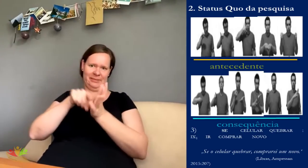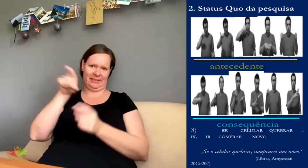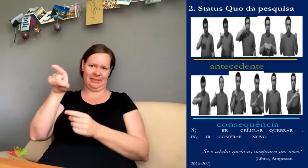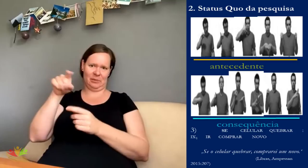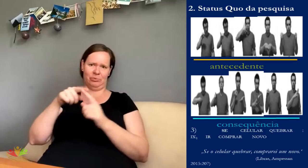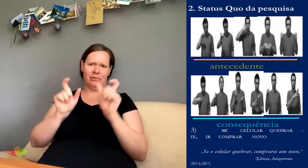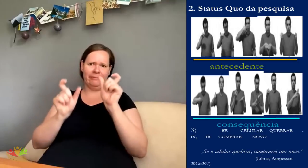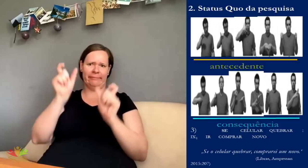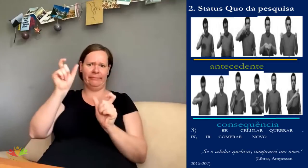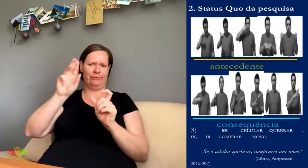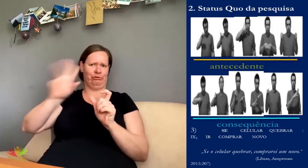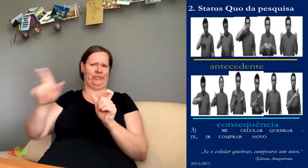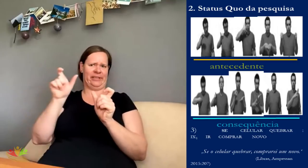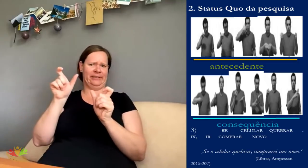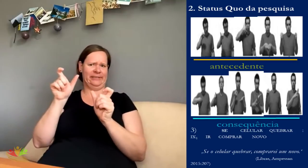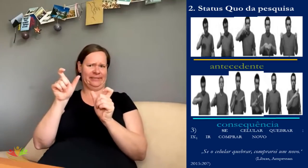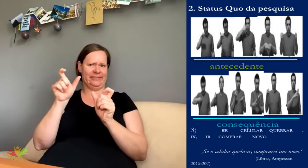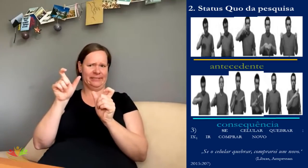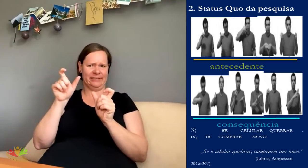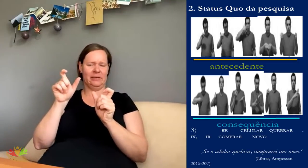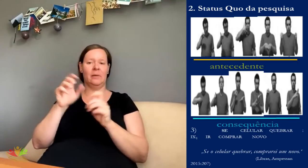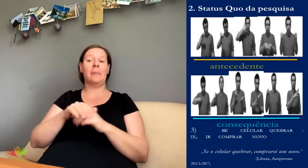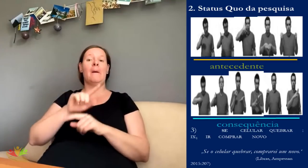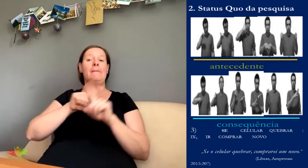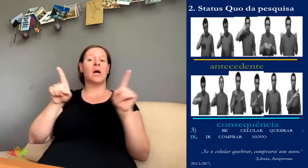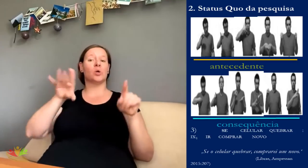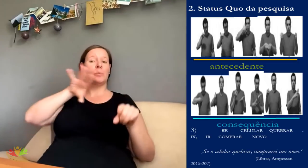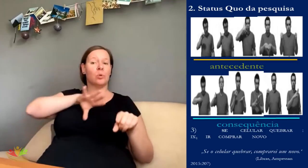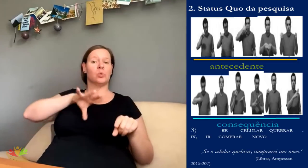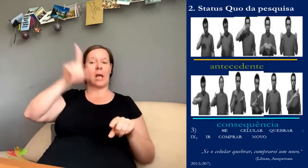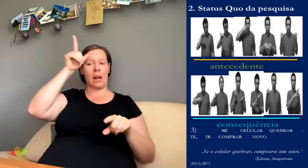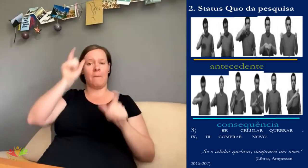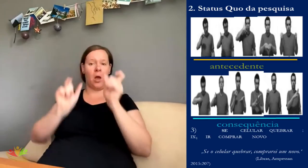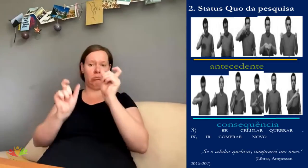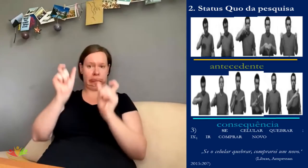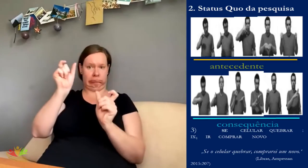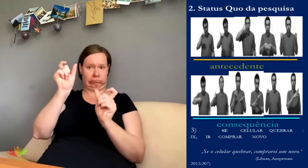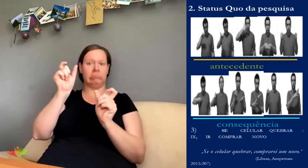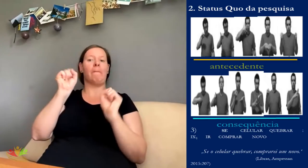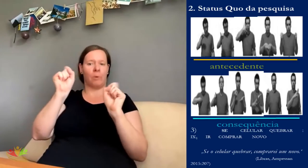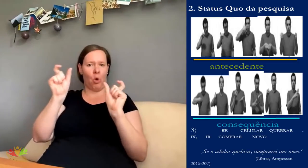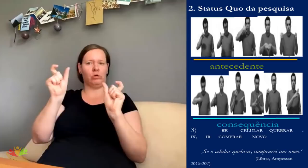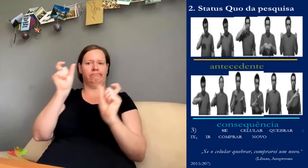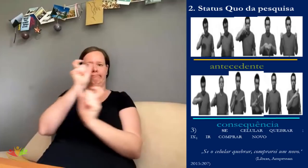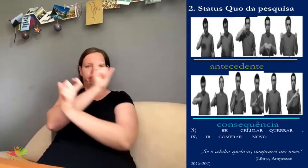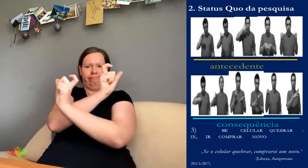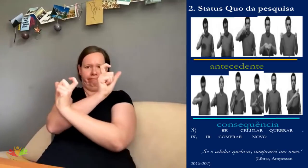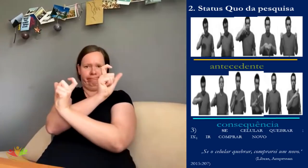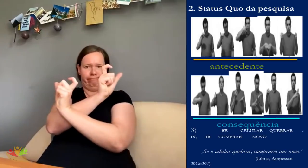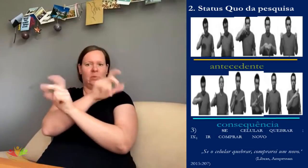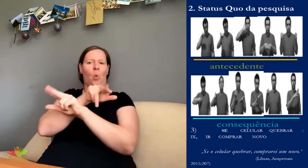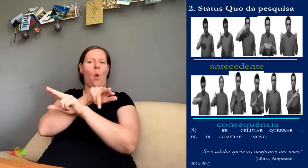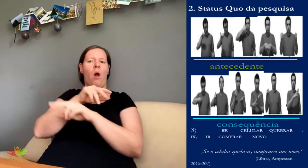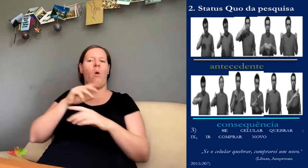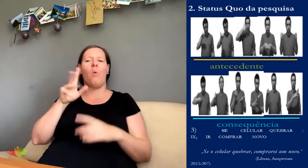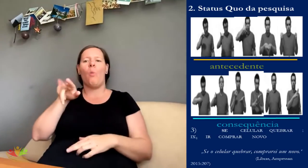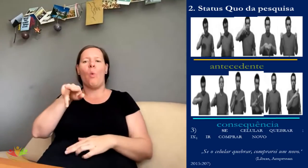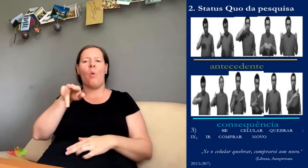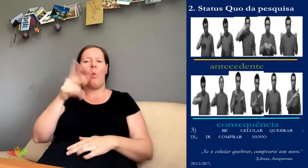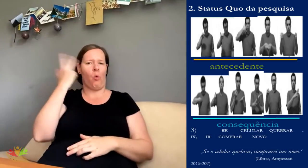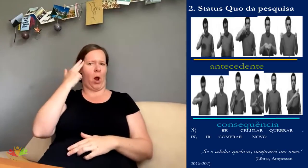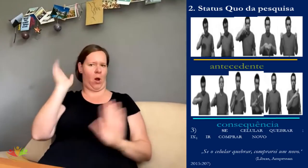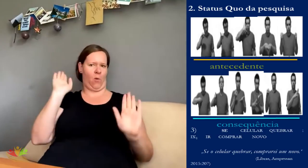ok? Há uma relação hierárquica entre as orações.